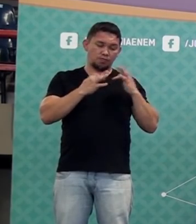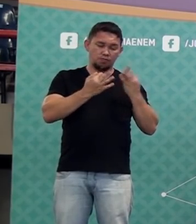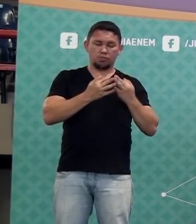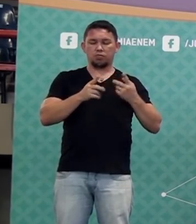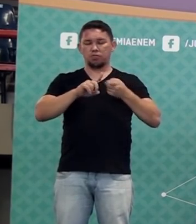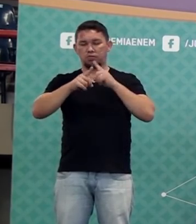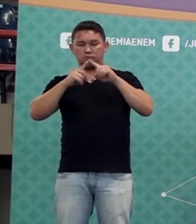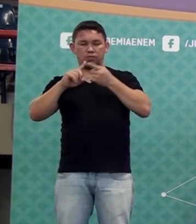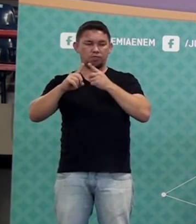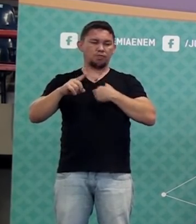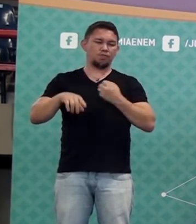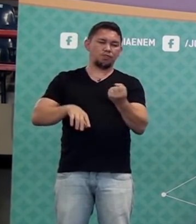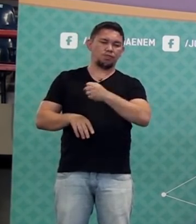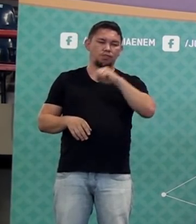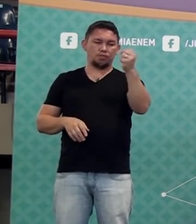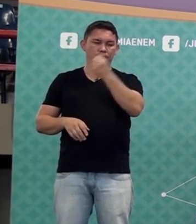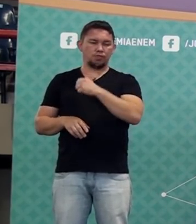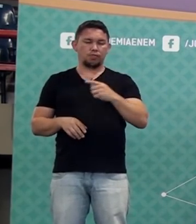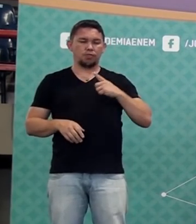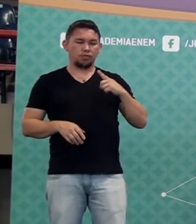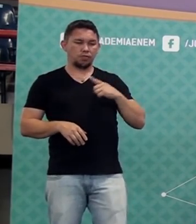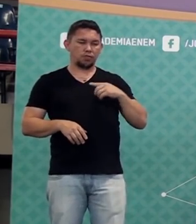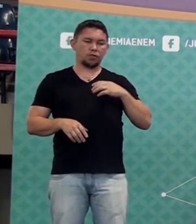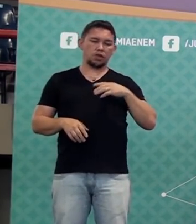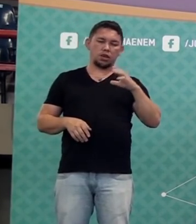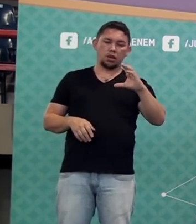os laboratores.